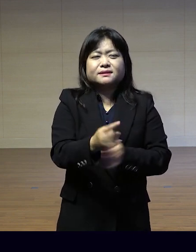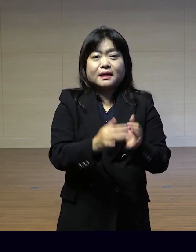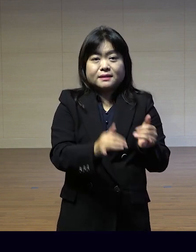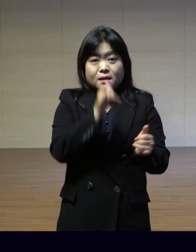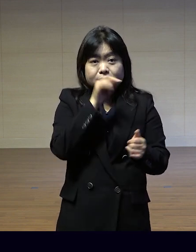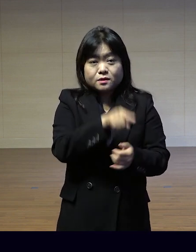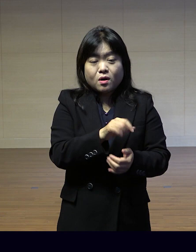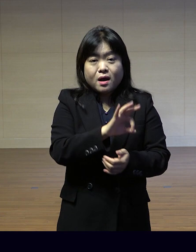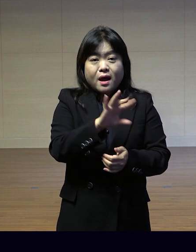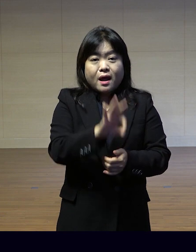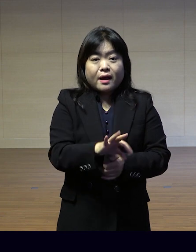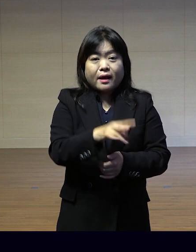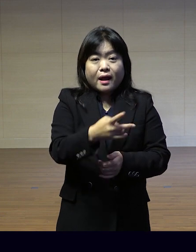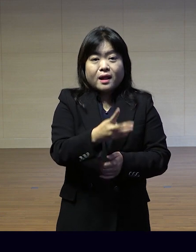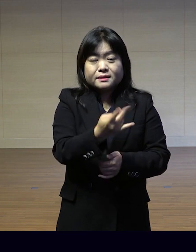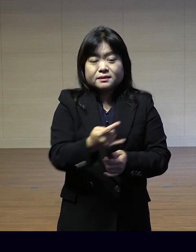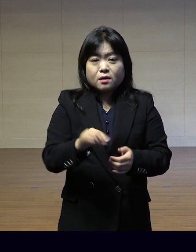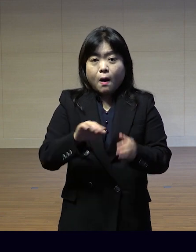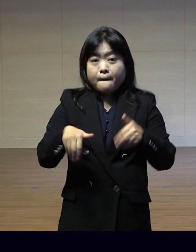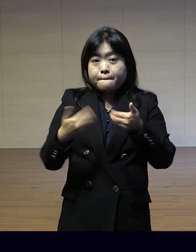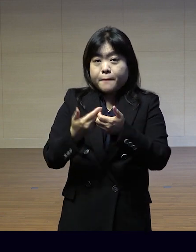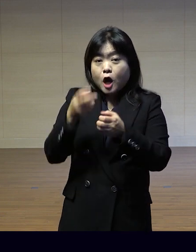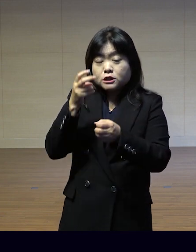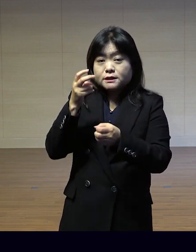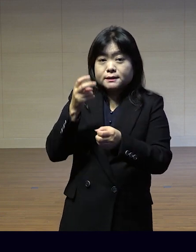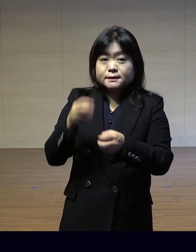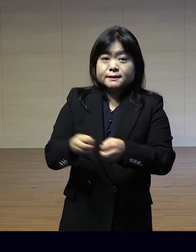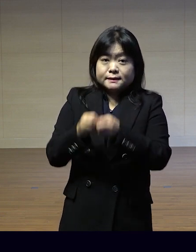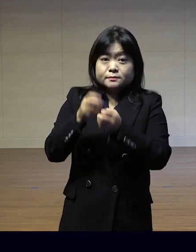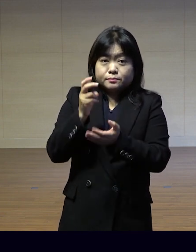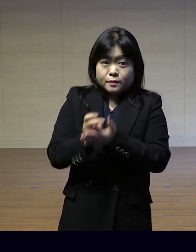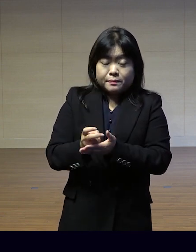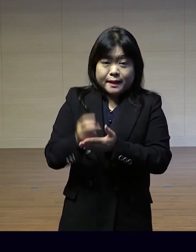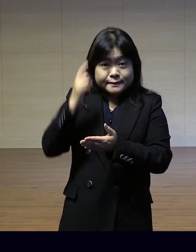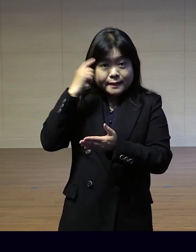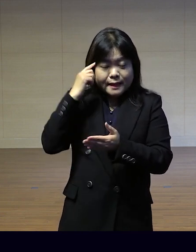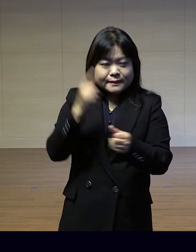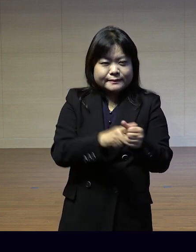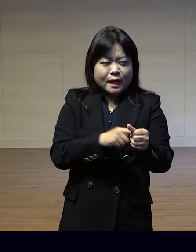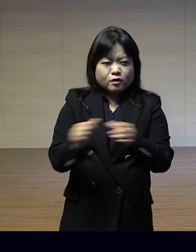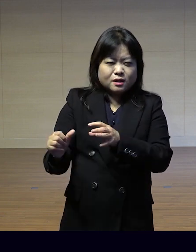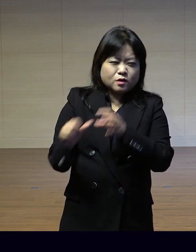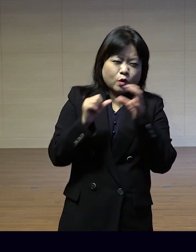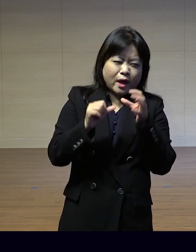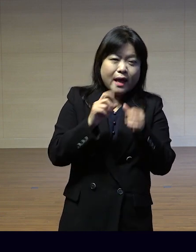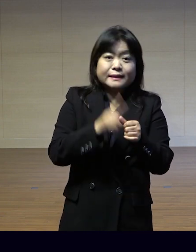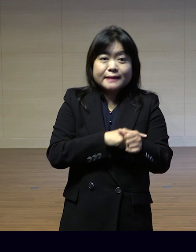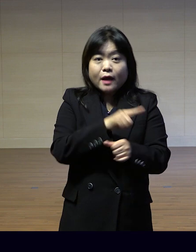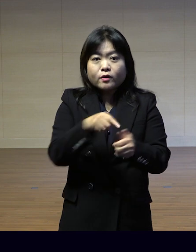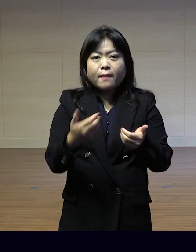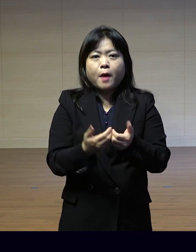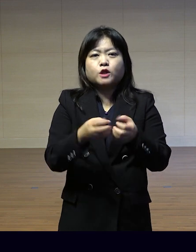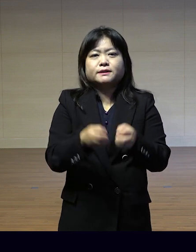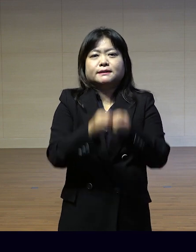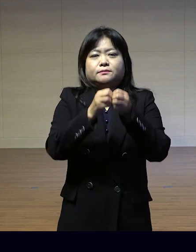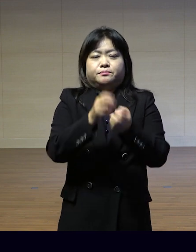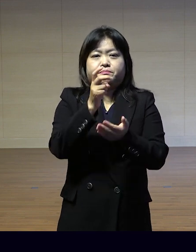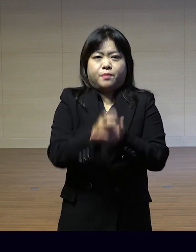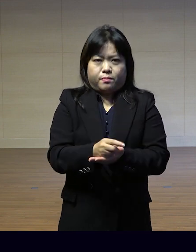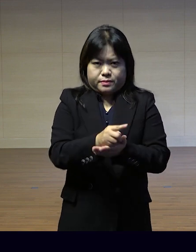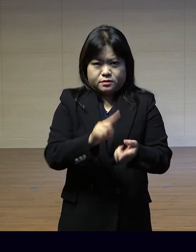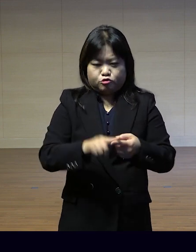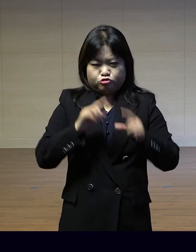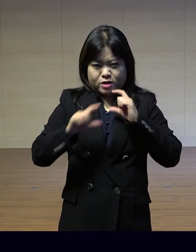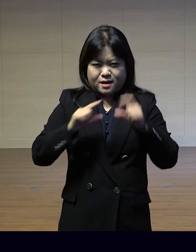사람은 변증적인 사상을 자연의 전개에 적용을 해서 자연의 변증법, 자연